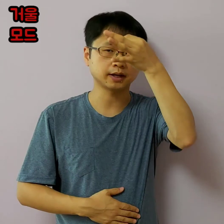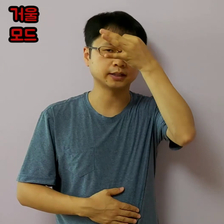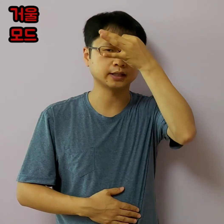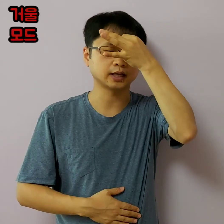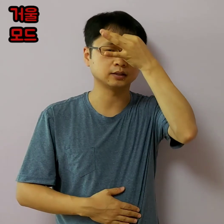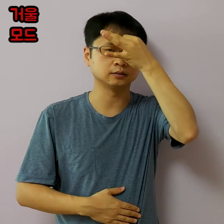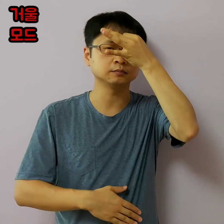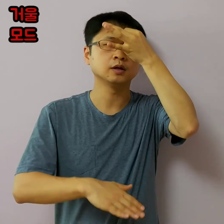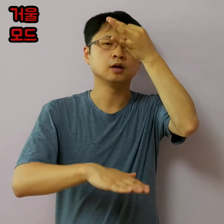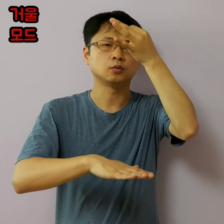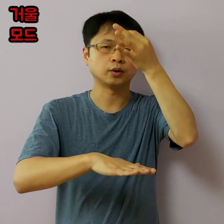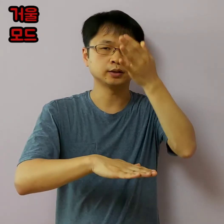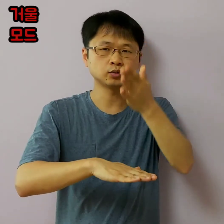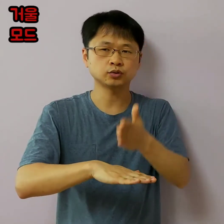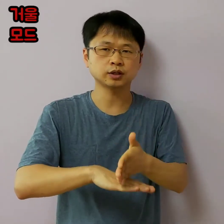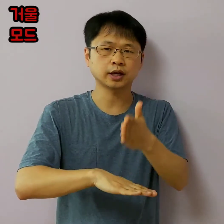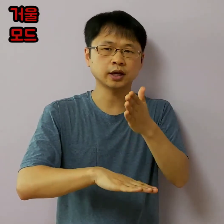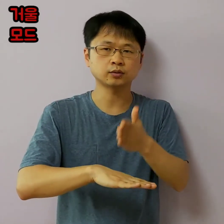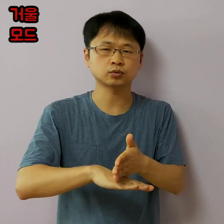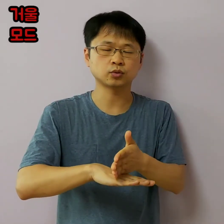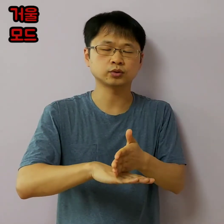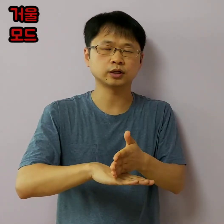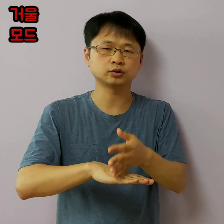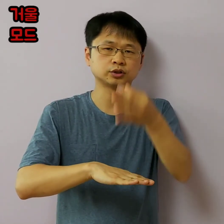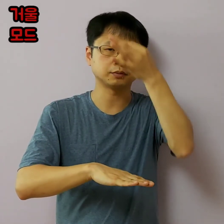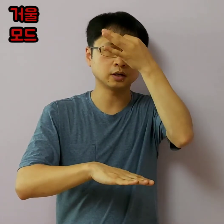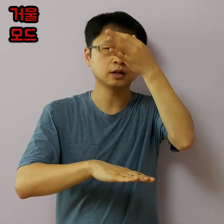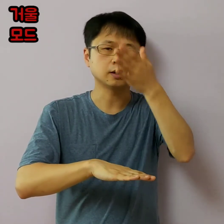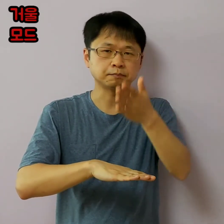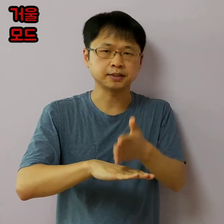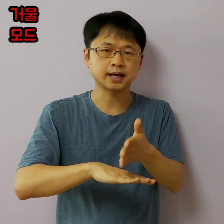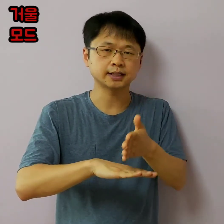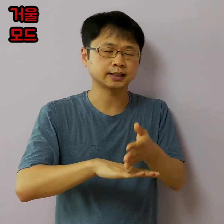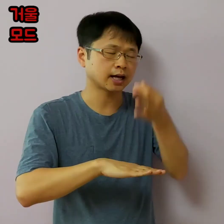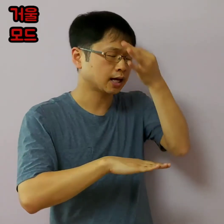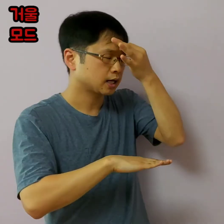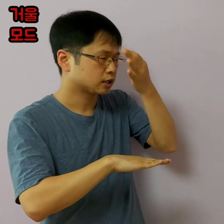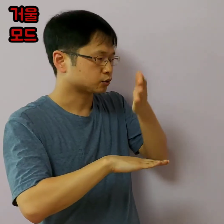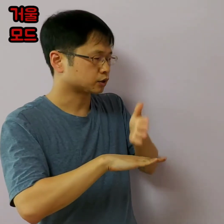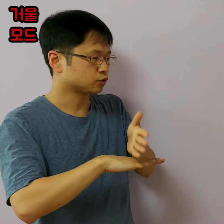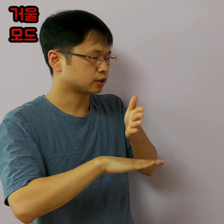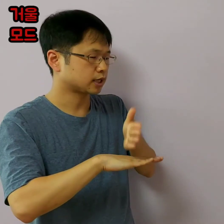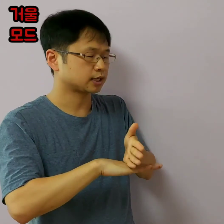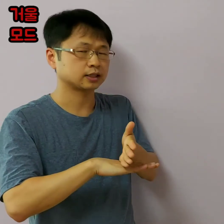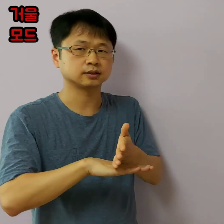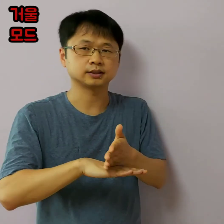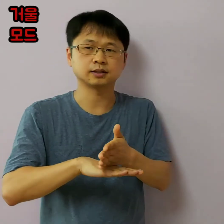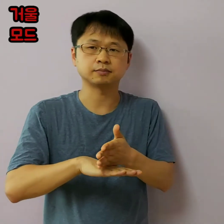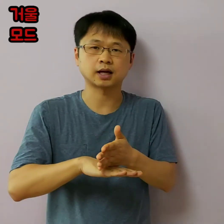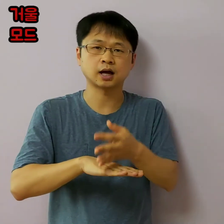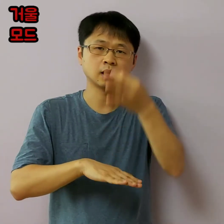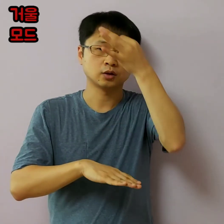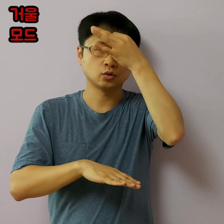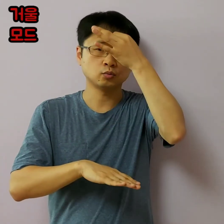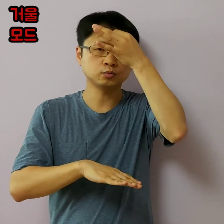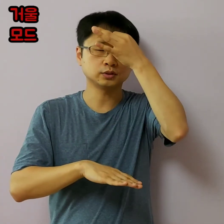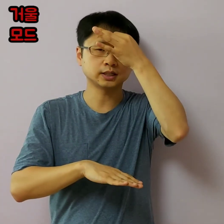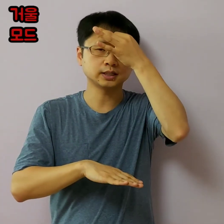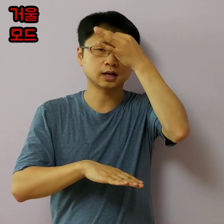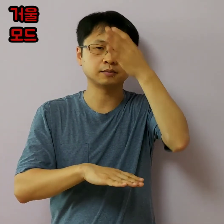이마에 댄 다음 왼손 등에 톡톡 내려주시면 미안하다 죄송하다라는 뜻이 됩니다. 이 부분을